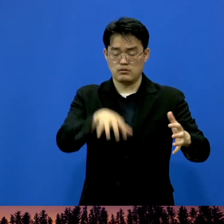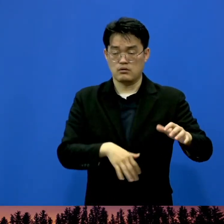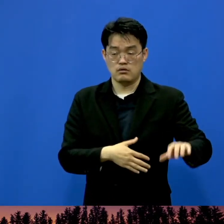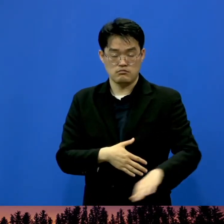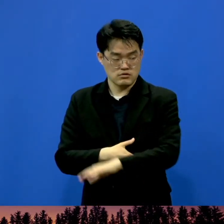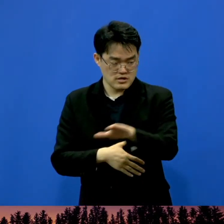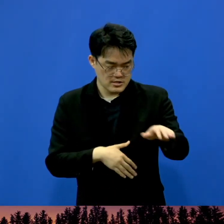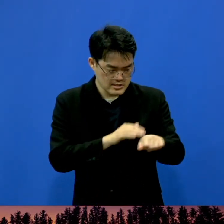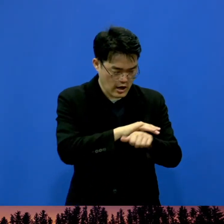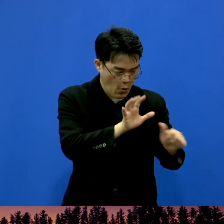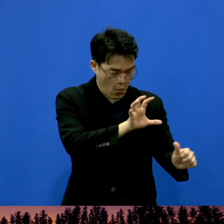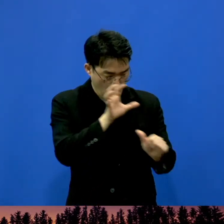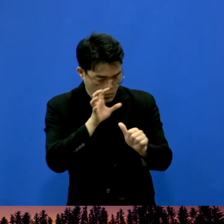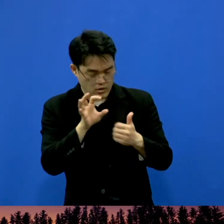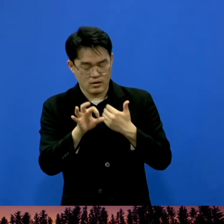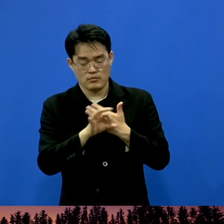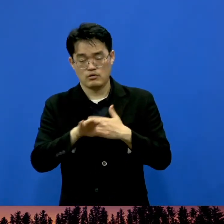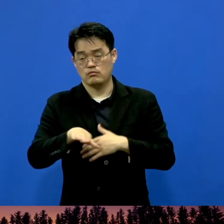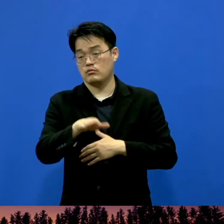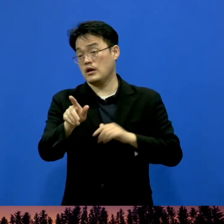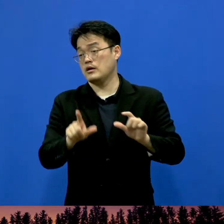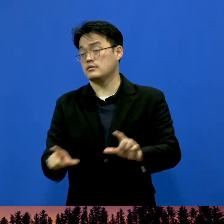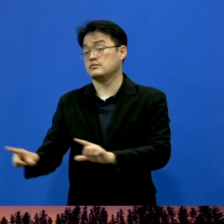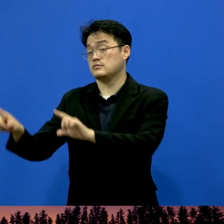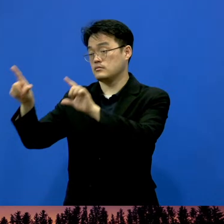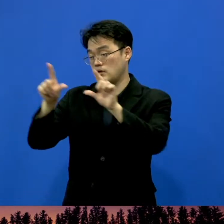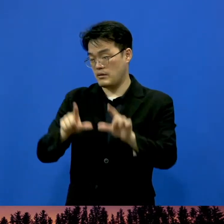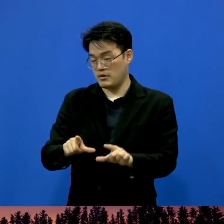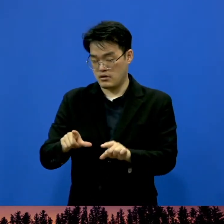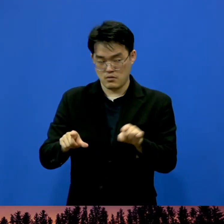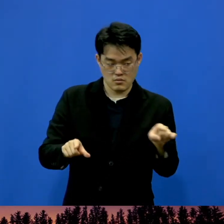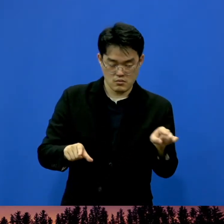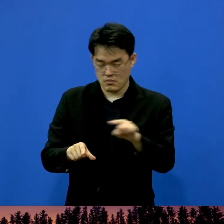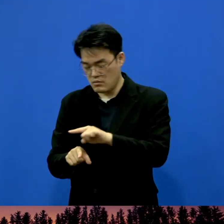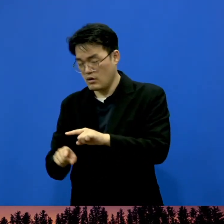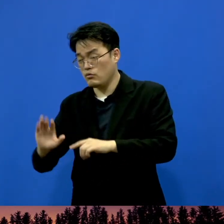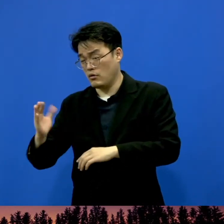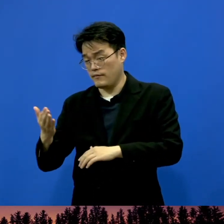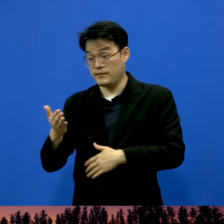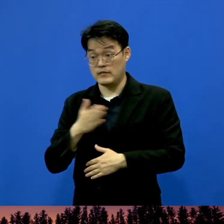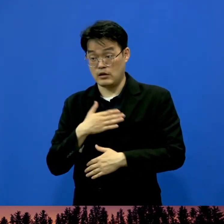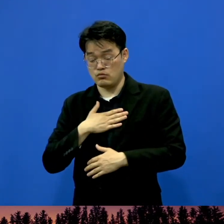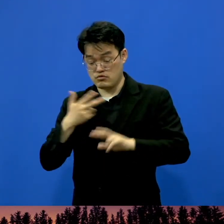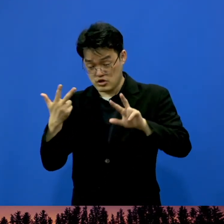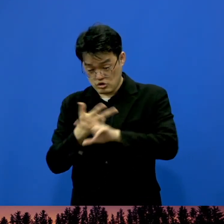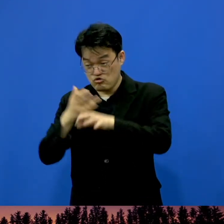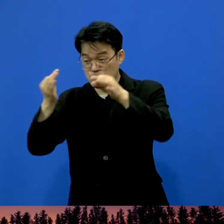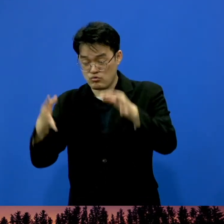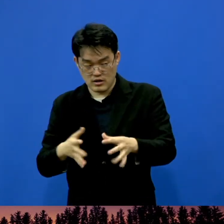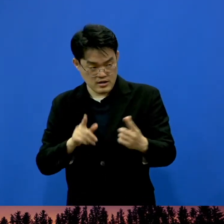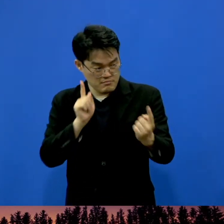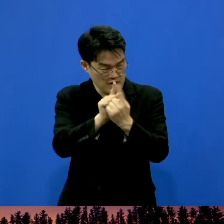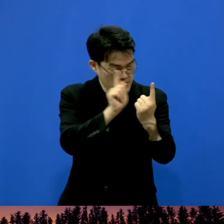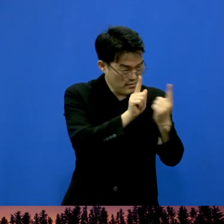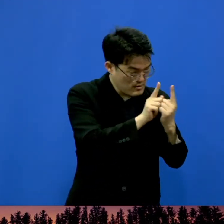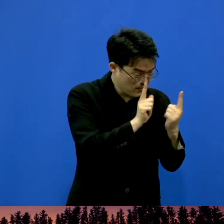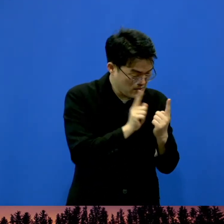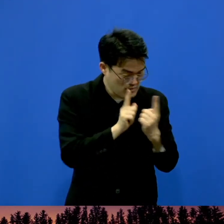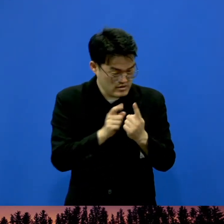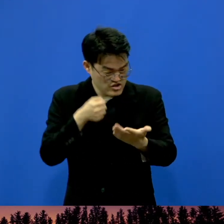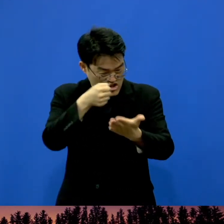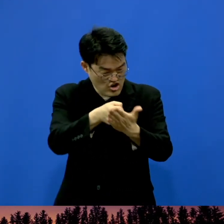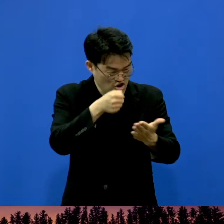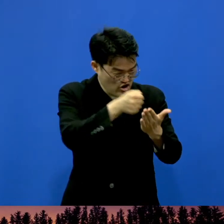삶이 전혀 달라진단 말이죠. 저만 해도 이 한 주간에도 만난 사람도 많고 결정한 일들도 많고 뭐